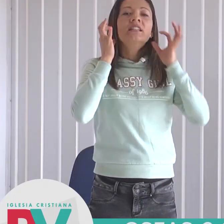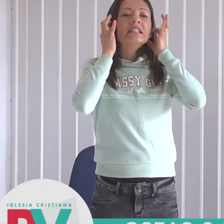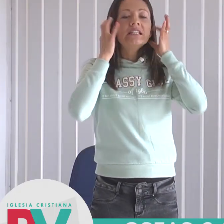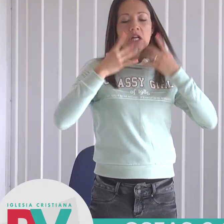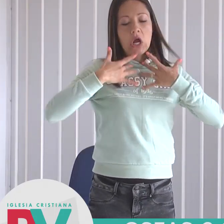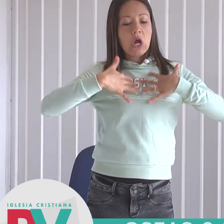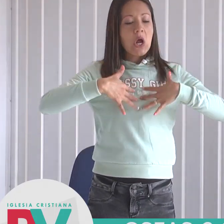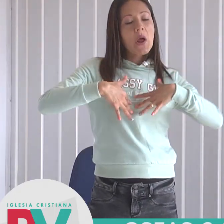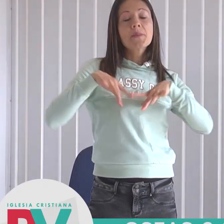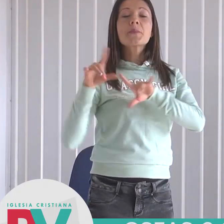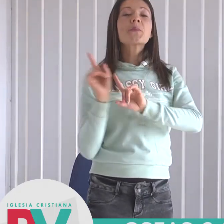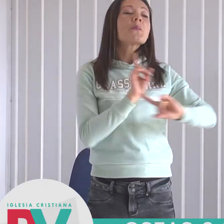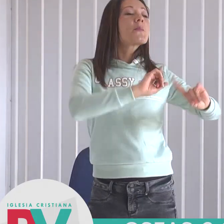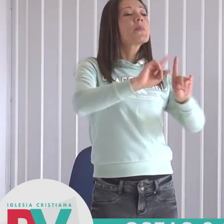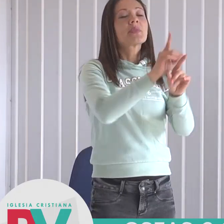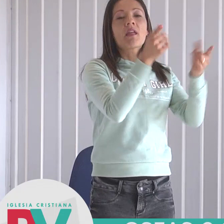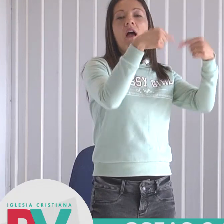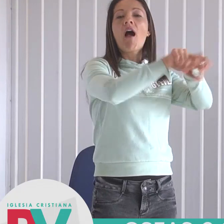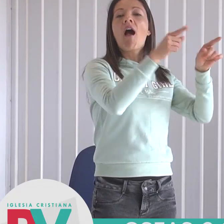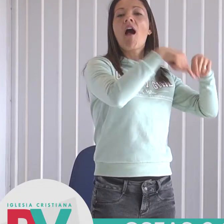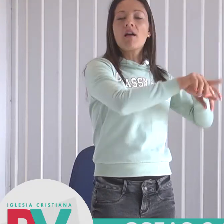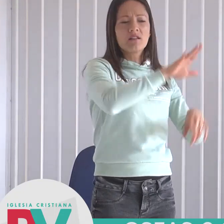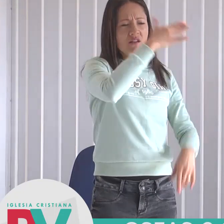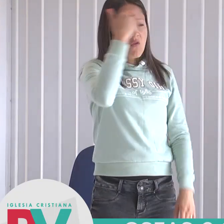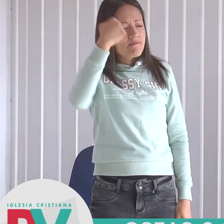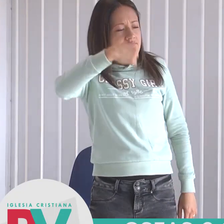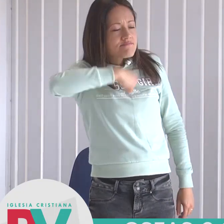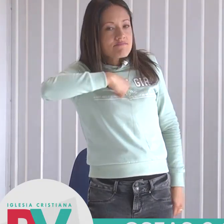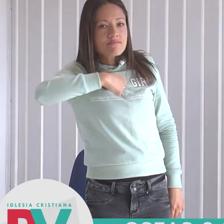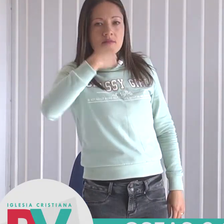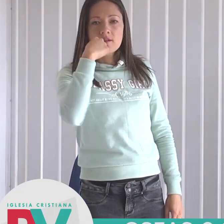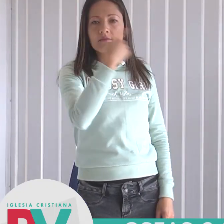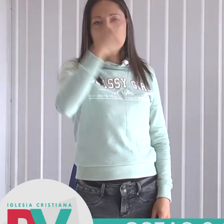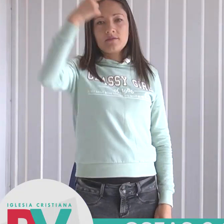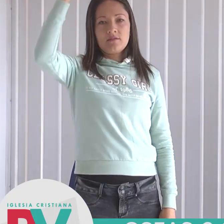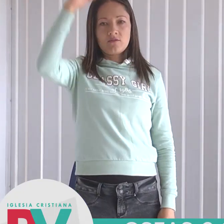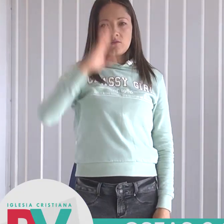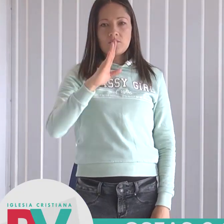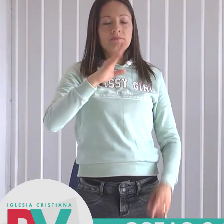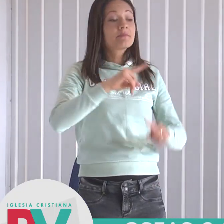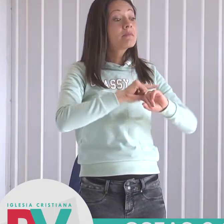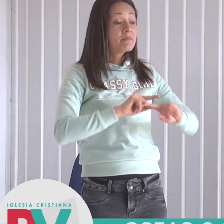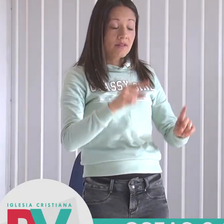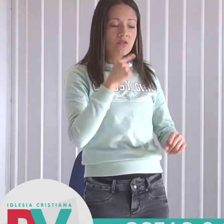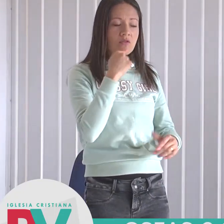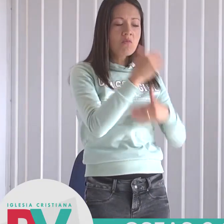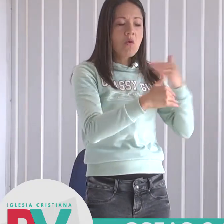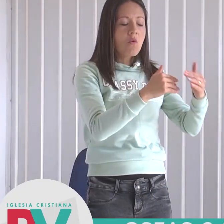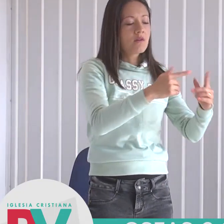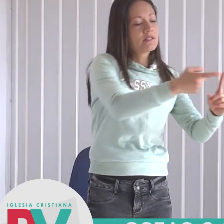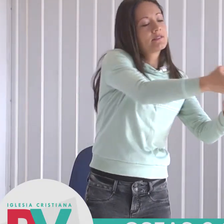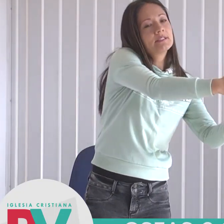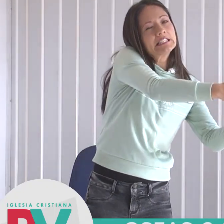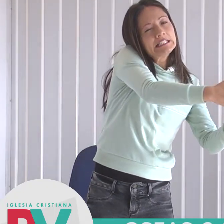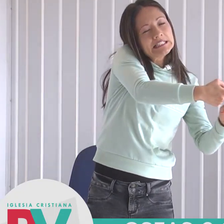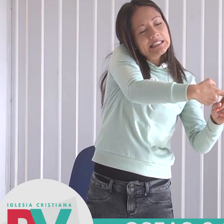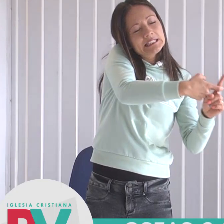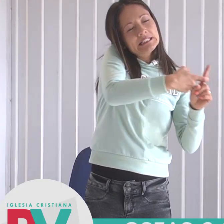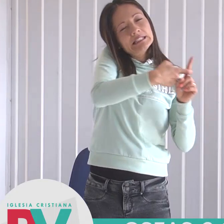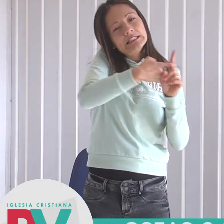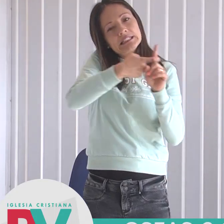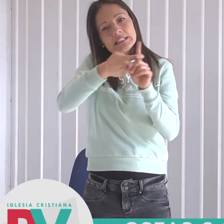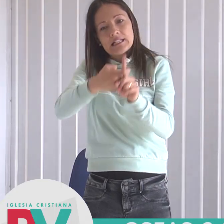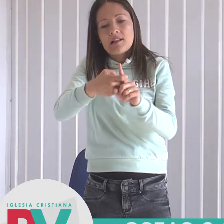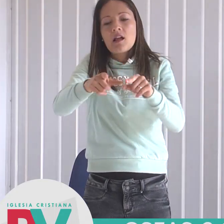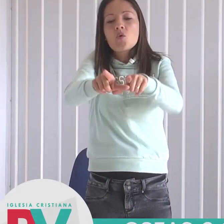sus amantes y se olvidaba de mí, dice Jehová. Pero he aquí, yo le atraeré y le llevaré al desierto, y hablaré a